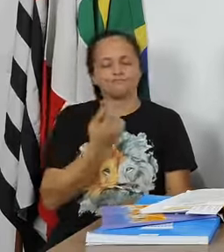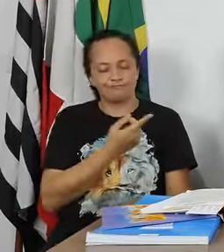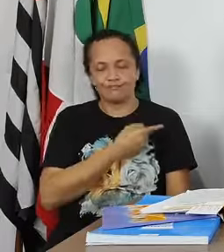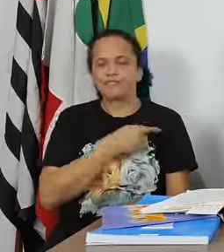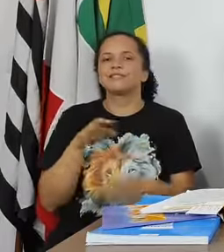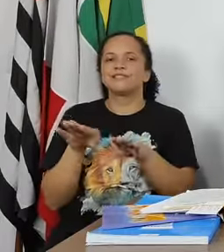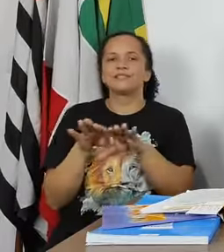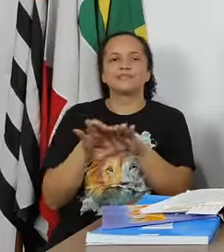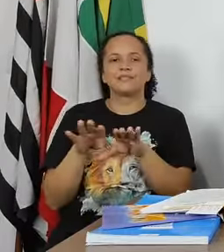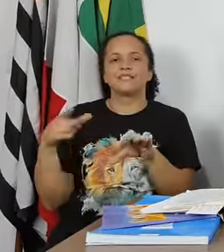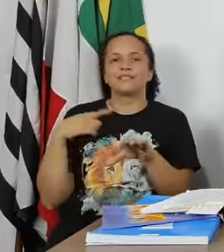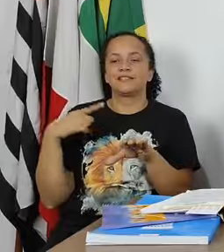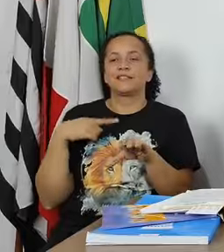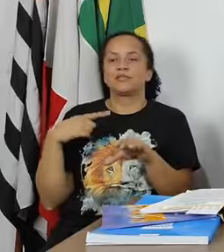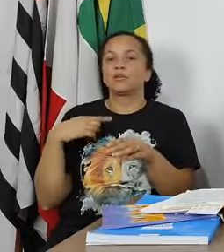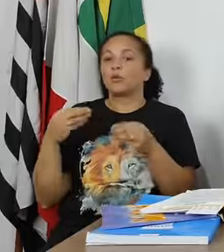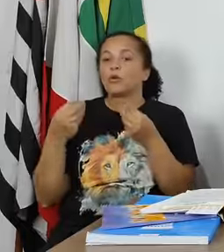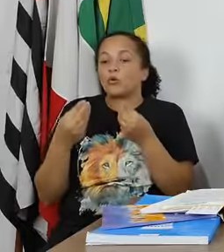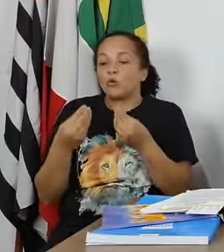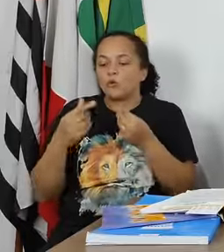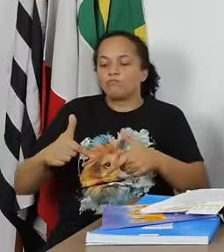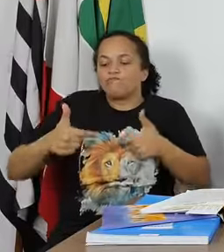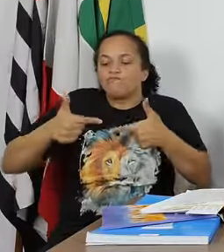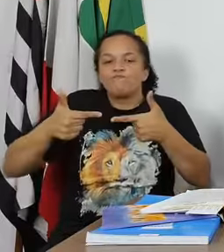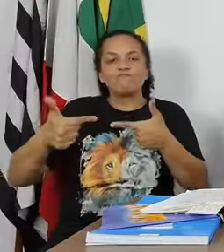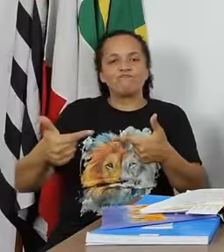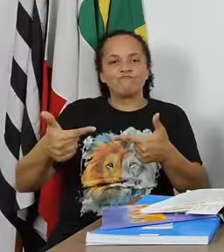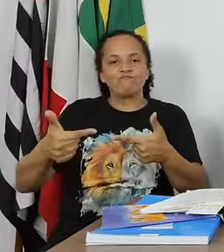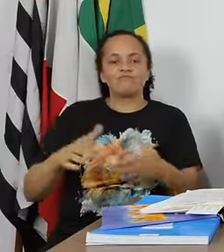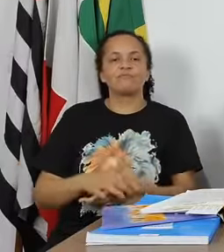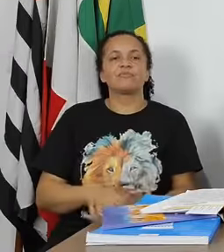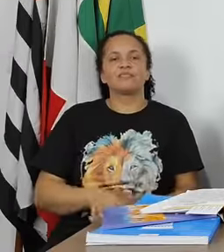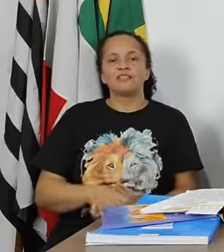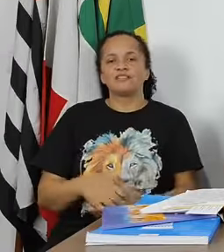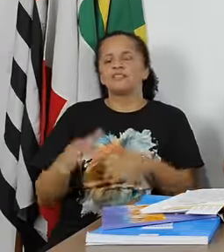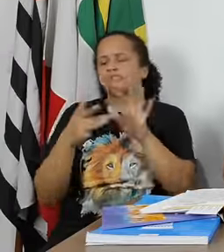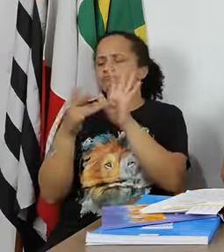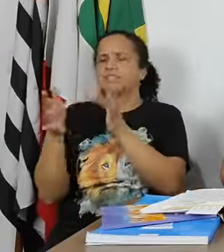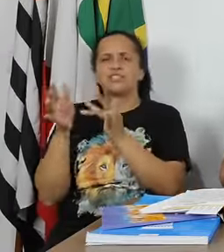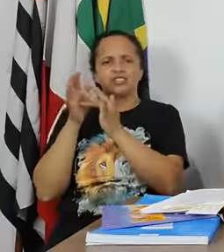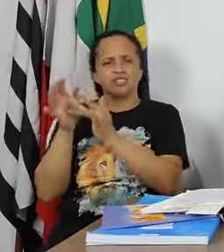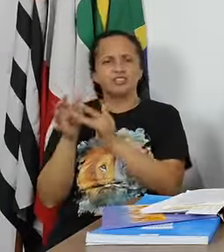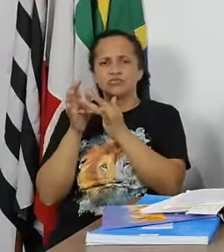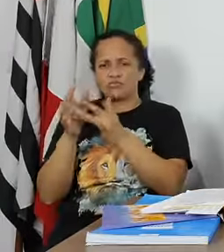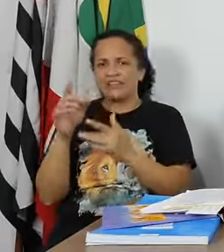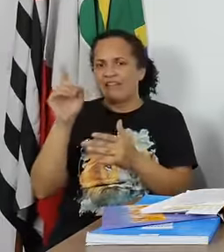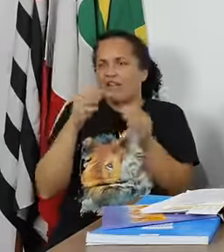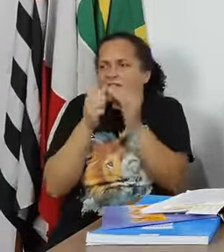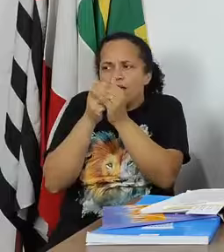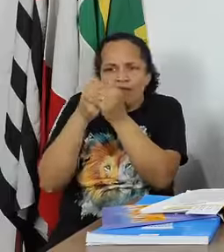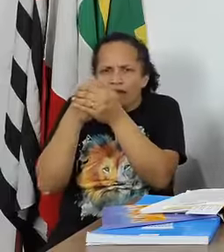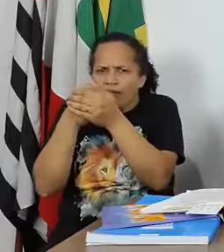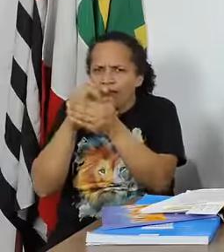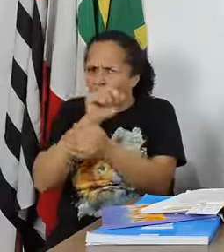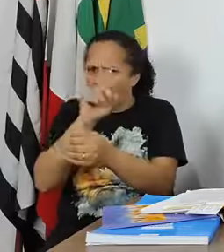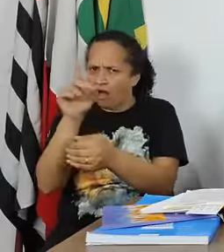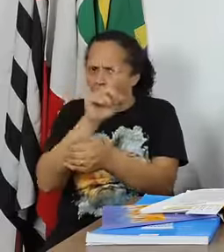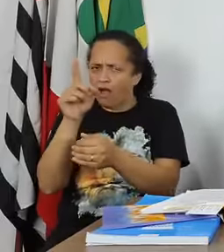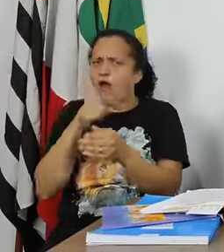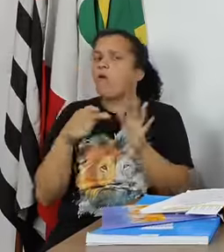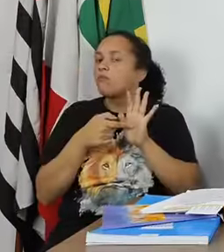temos a arma para combater esse momento difícil. Jesus não escondeu em momento algum, não